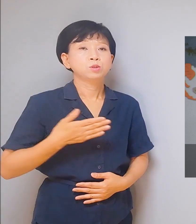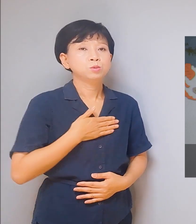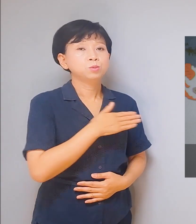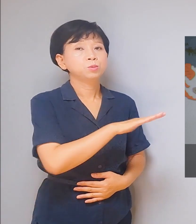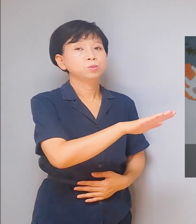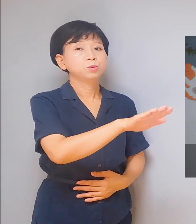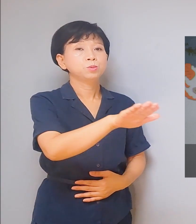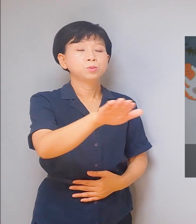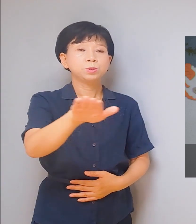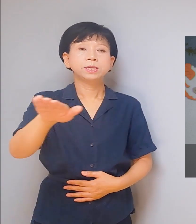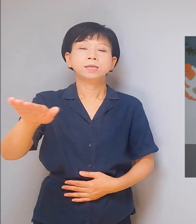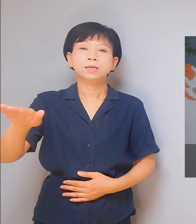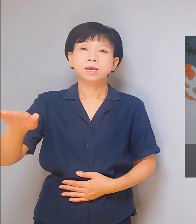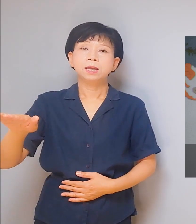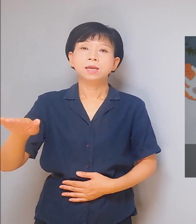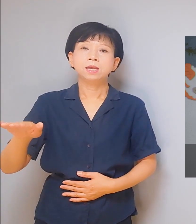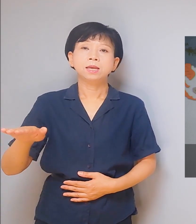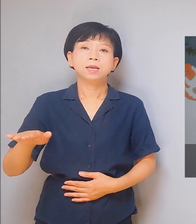하나님은